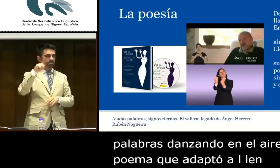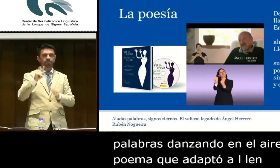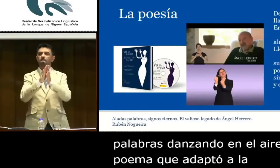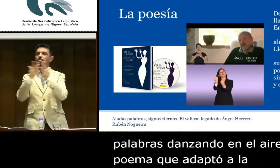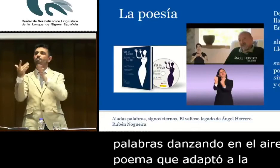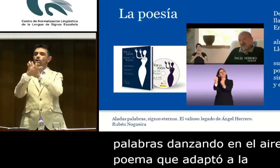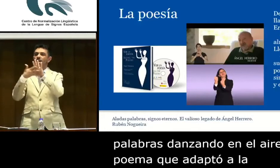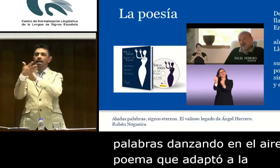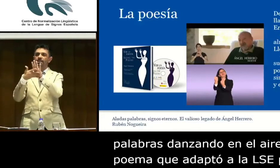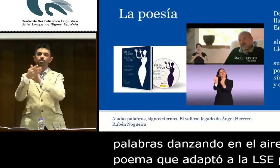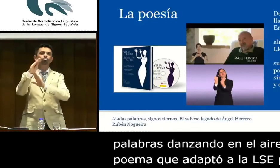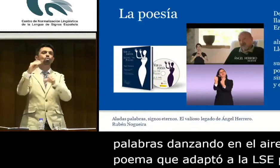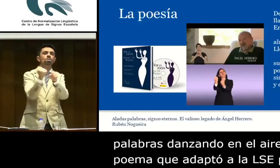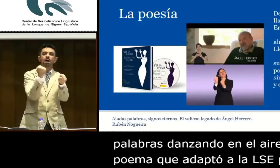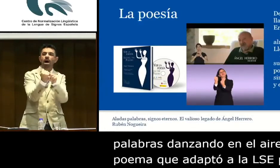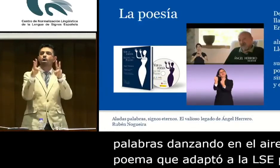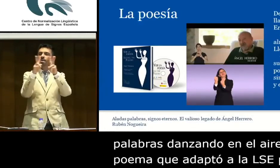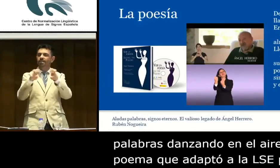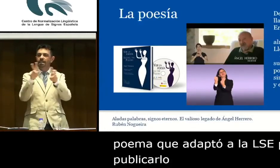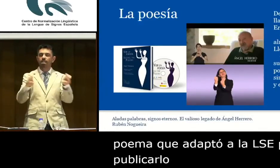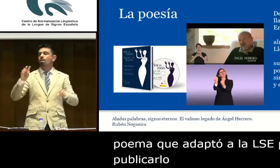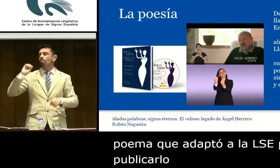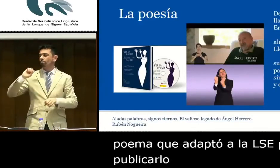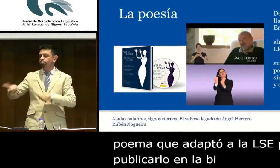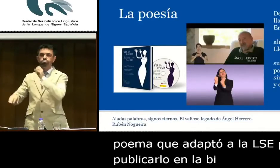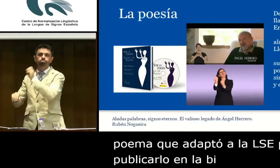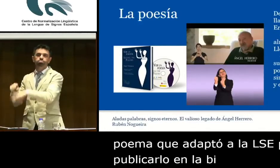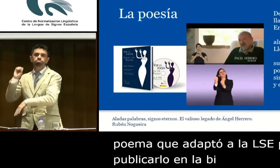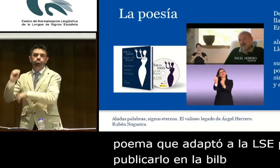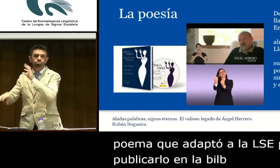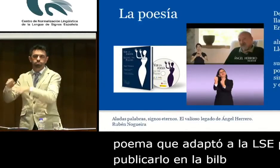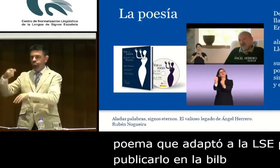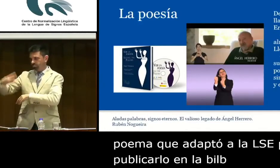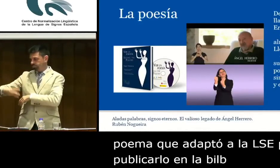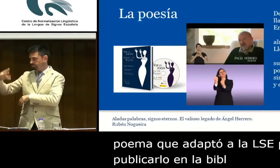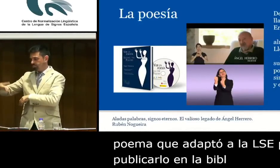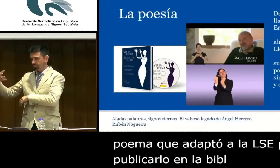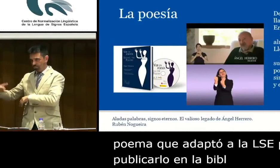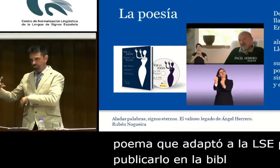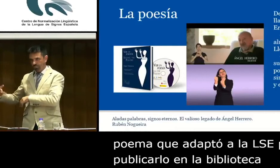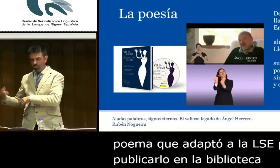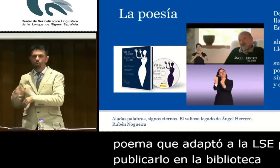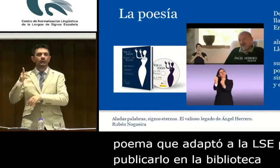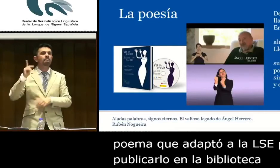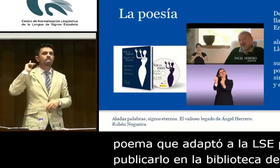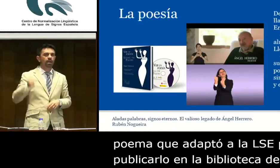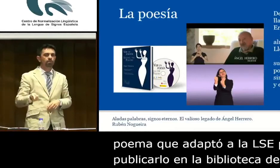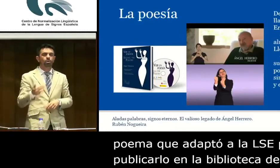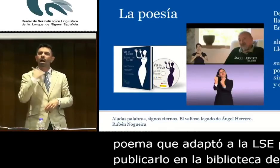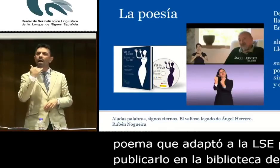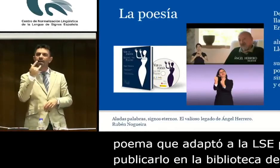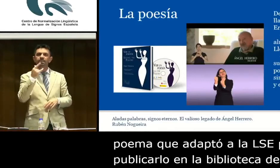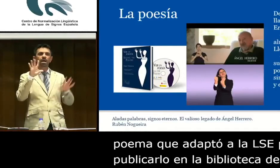espacio sumarial de sus numerosas investigaciones científicas que dirigió durante casi una